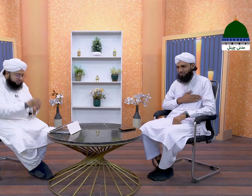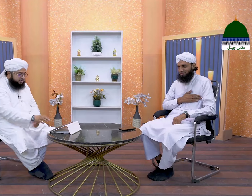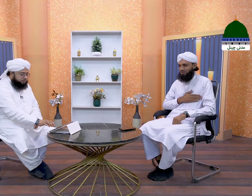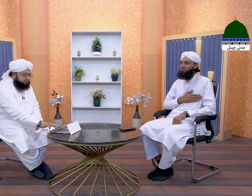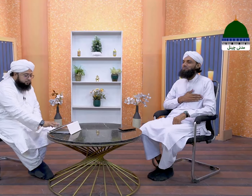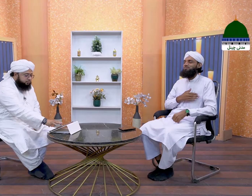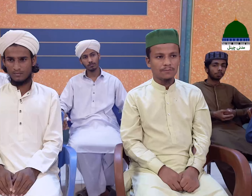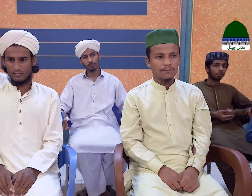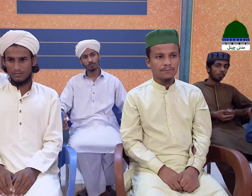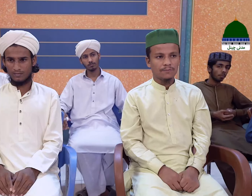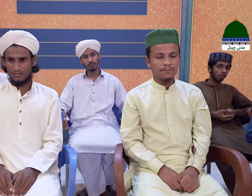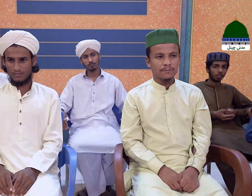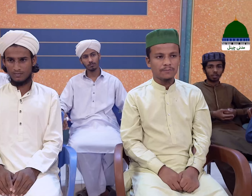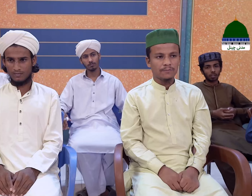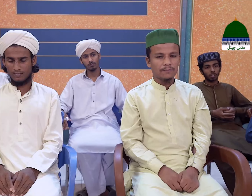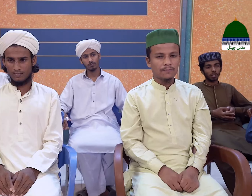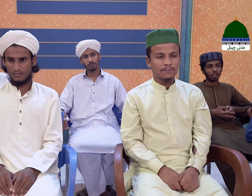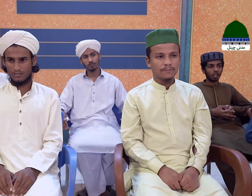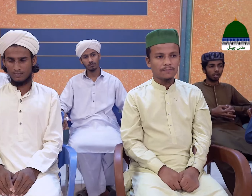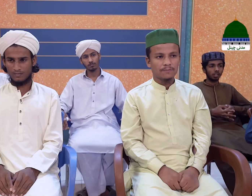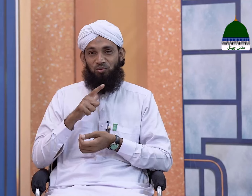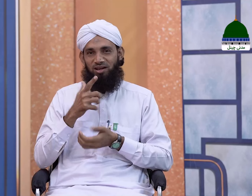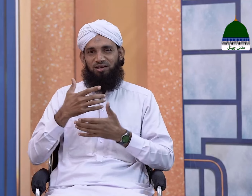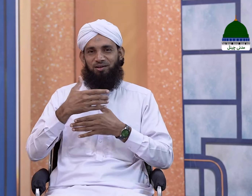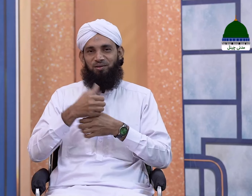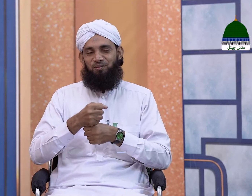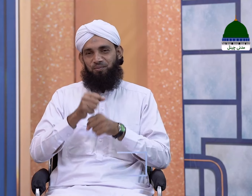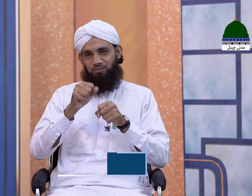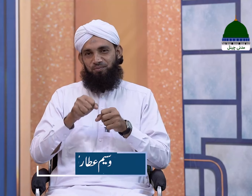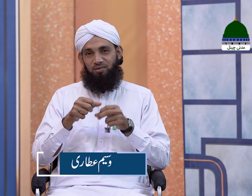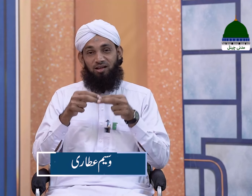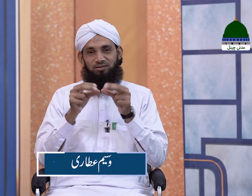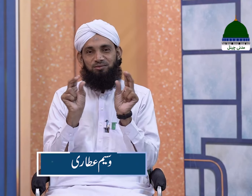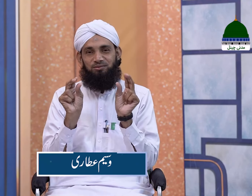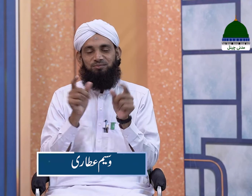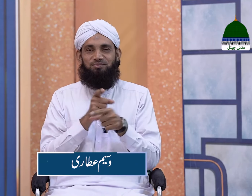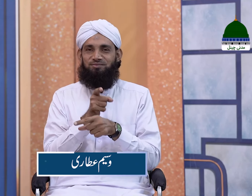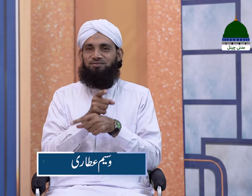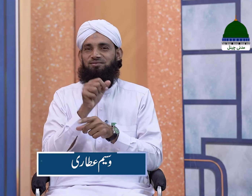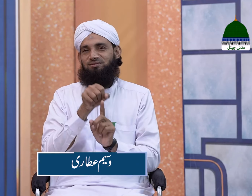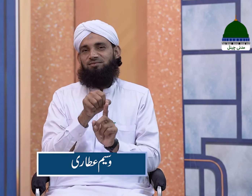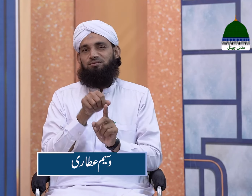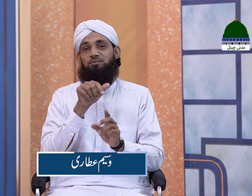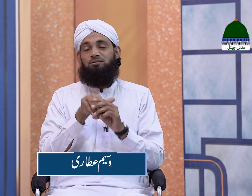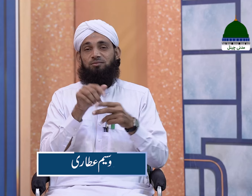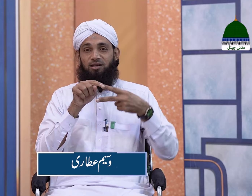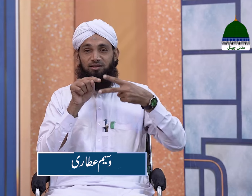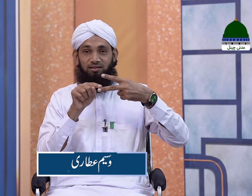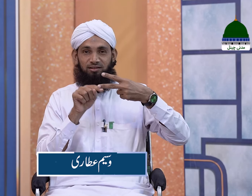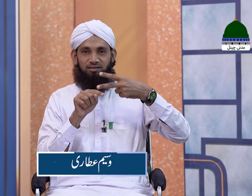وسلم۔ الحمدللہ عز و جل ایک مرتبہ دوبارہ پھر ہم حاضر ہو گئے پروگرام لے کر، آئیں کچھ سیکھیں۔ اس میں 3 ہمارے سیگمنٹ ہوتے ہیں،